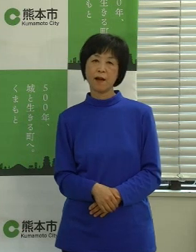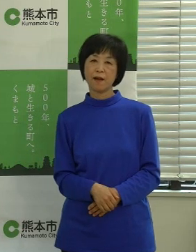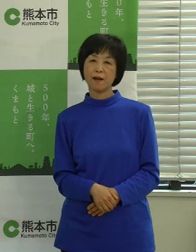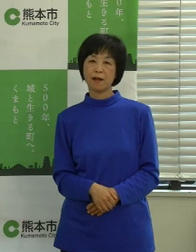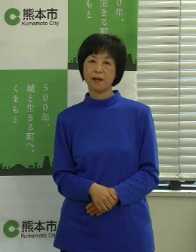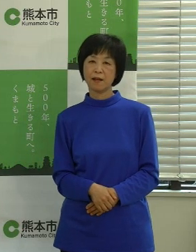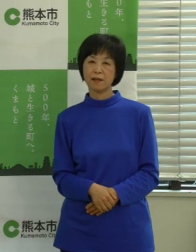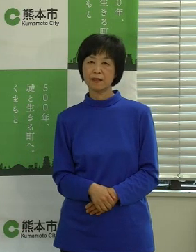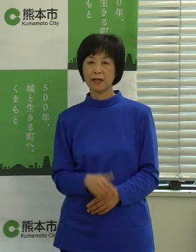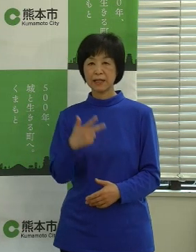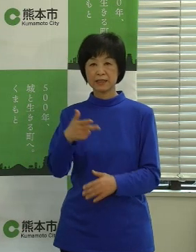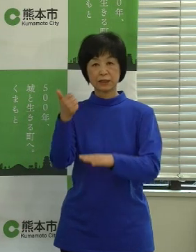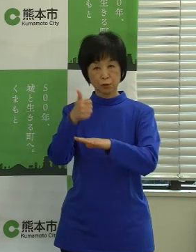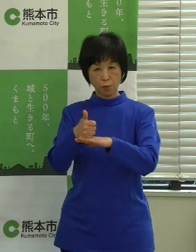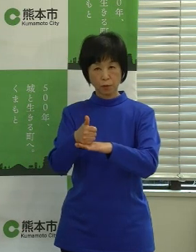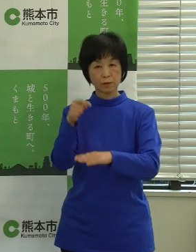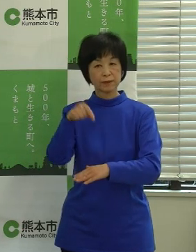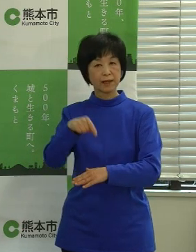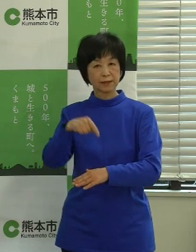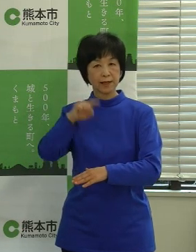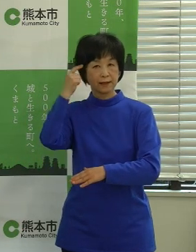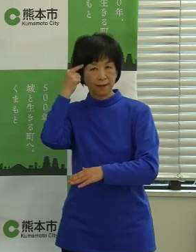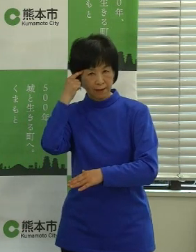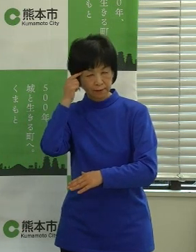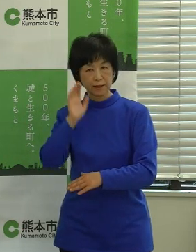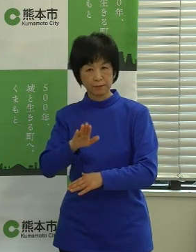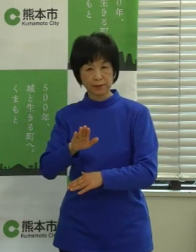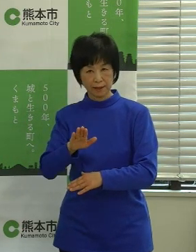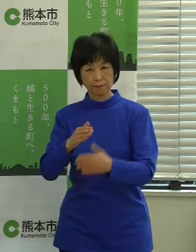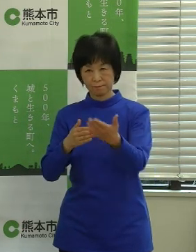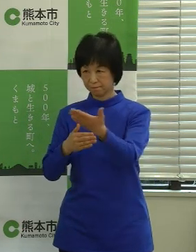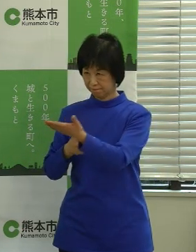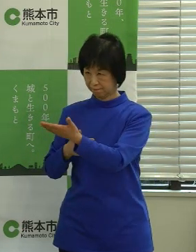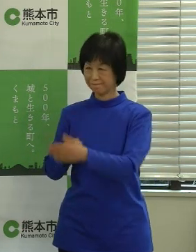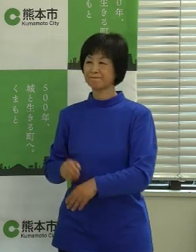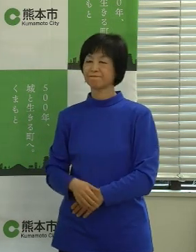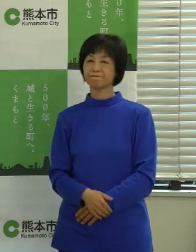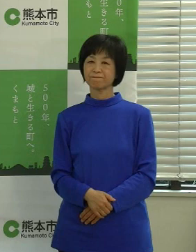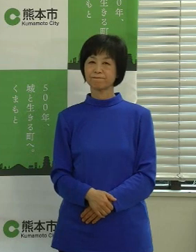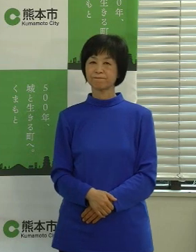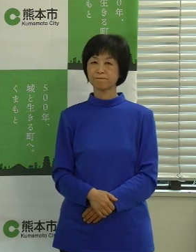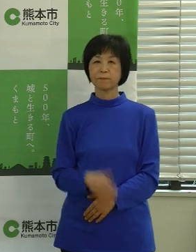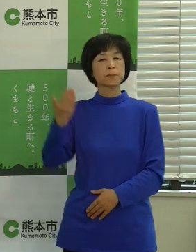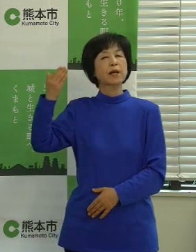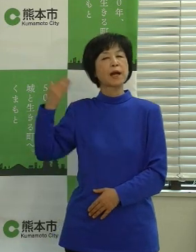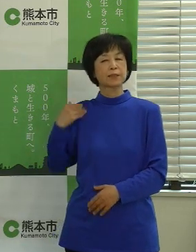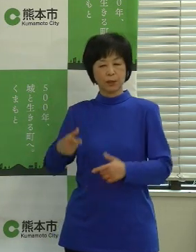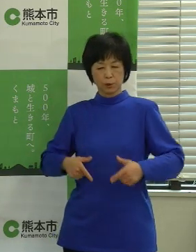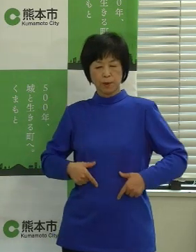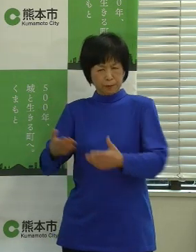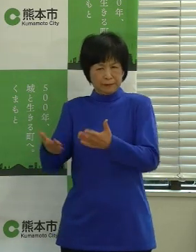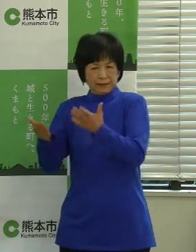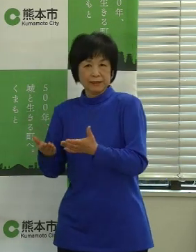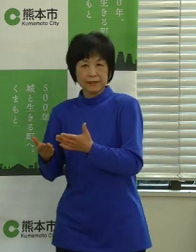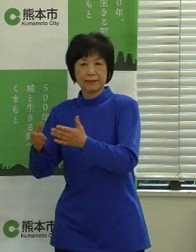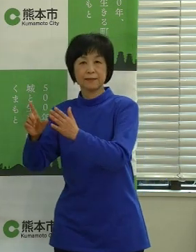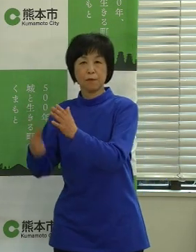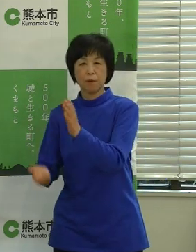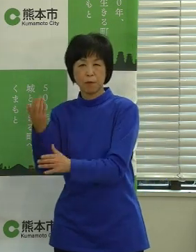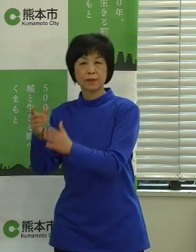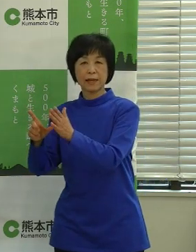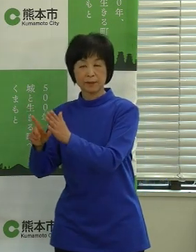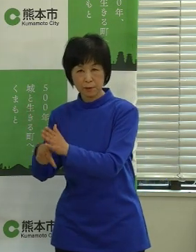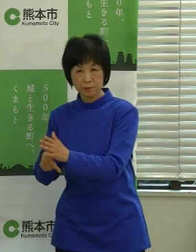か市長の中で考えていらっしゃることなどはありますか。 まあ、熊本地震の時も数日間ですね、夏休み